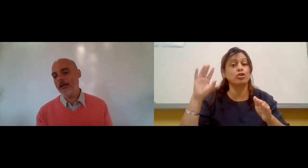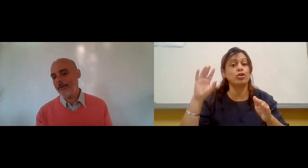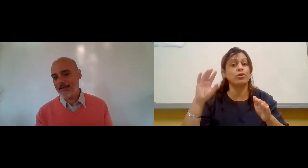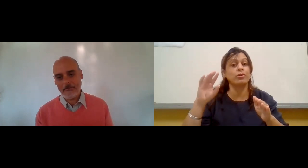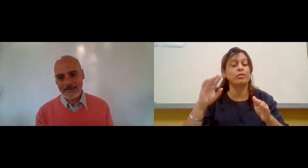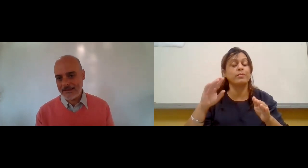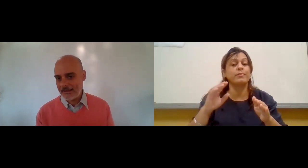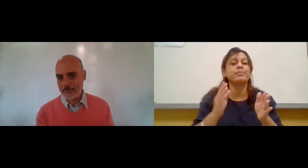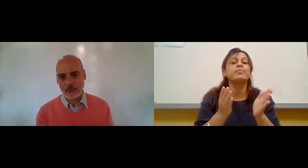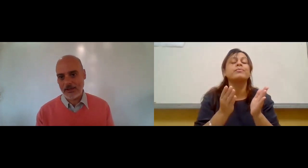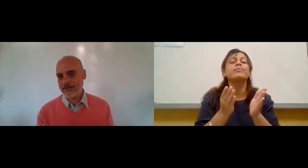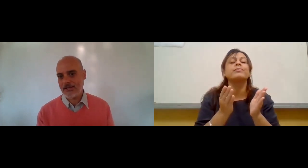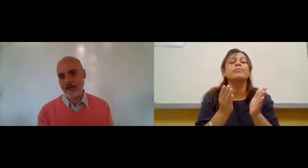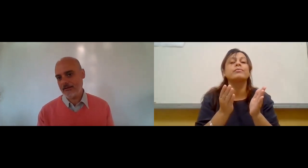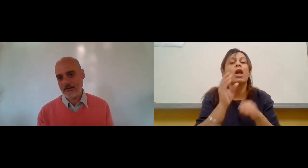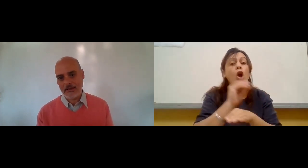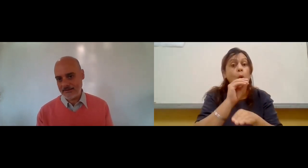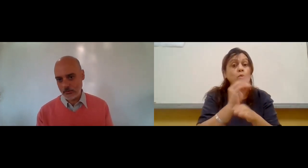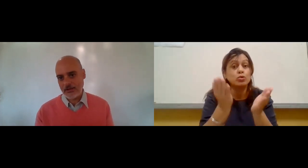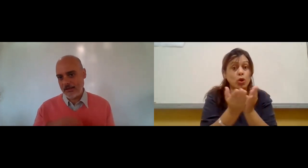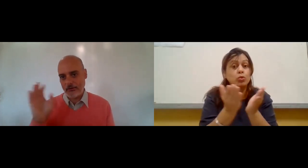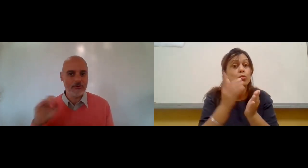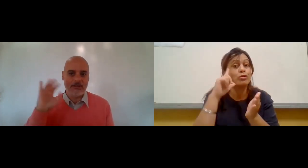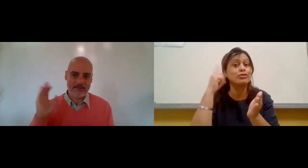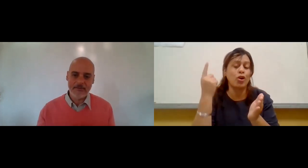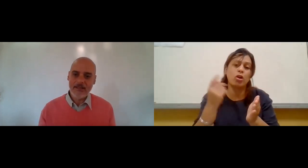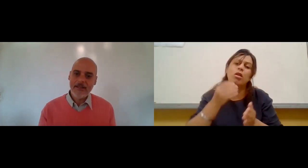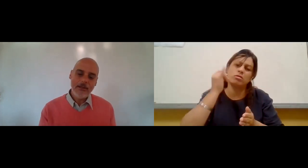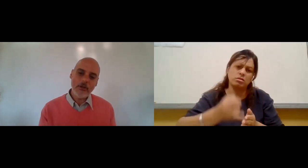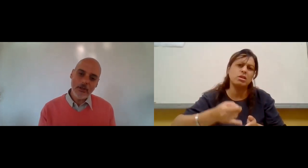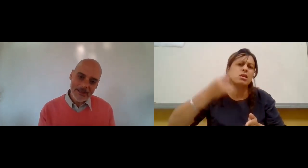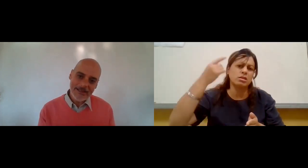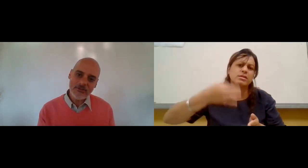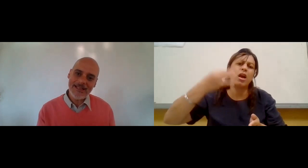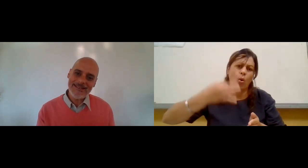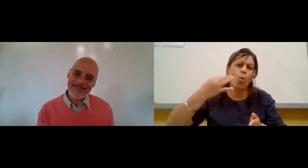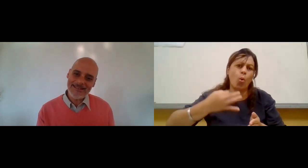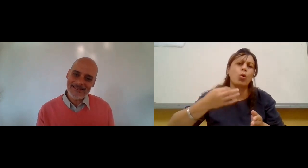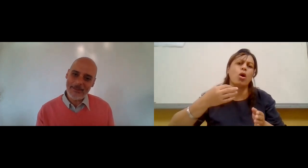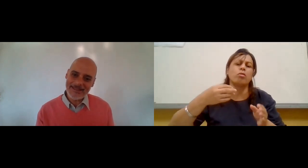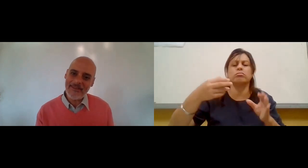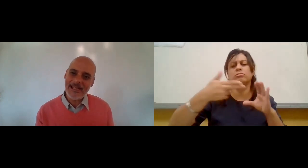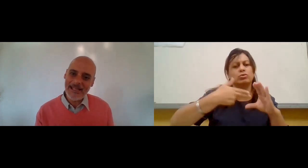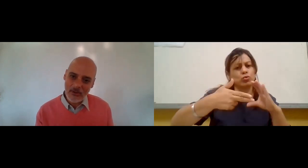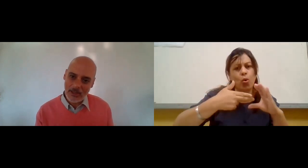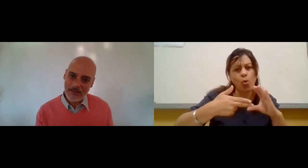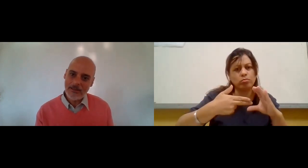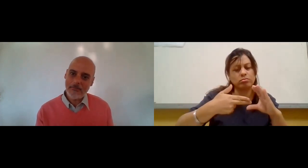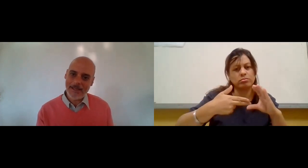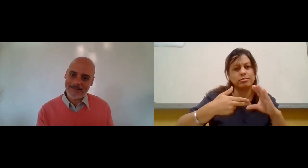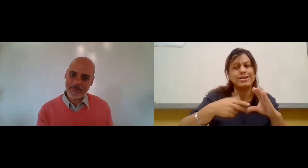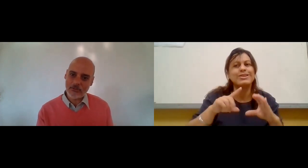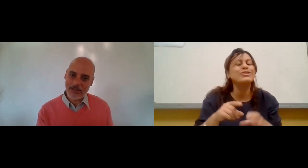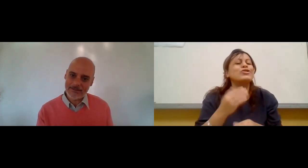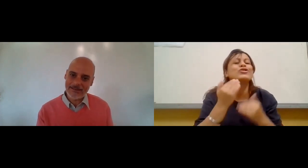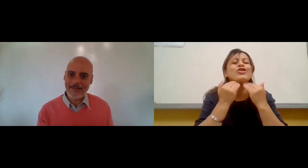sordos probablemente va a ser virtual, ya estoy casi seguro que la que doy yo. Así. Lo que no me queda claro es si las materias de lengua